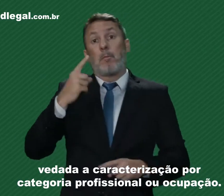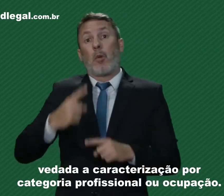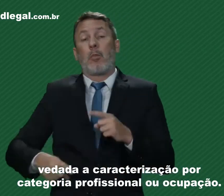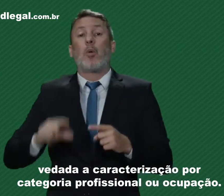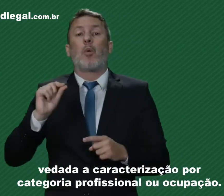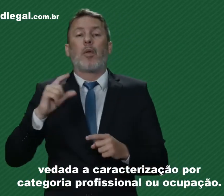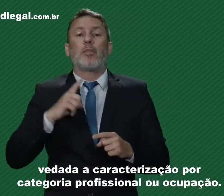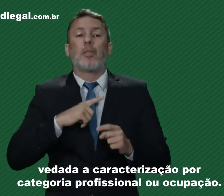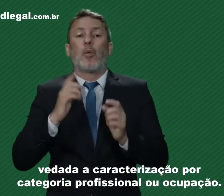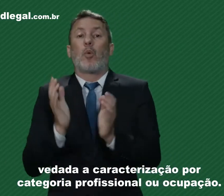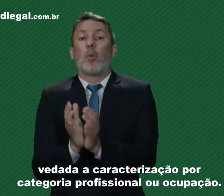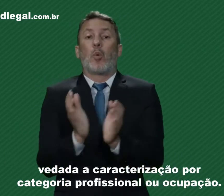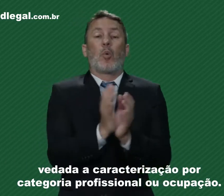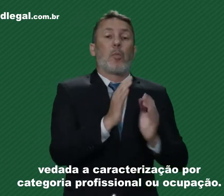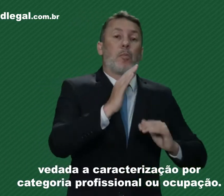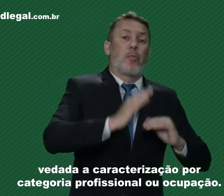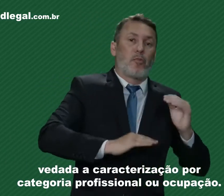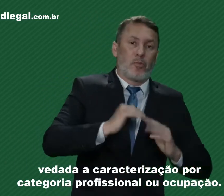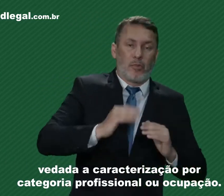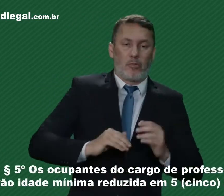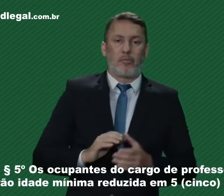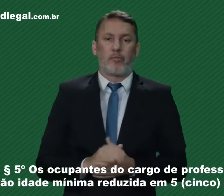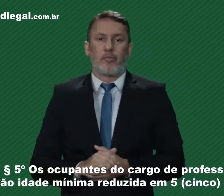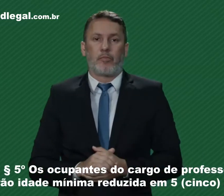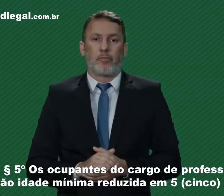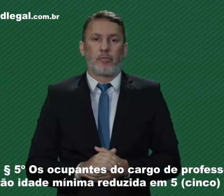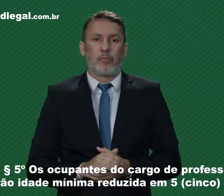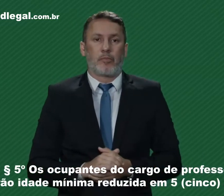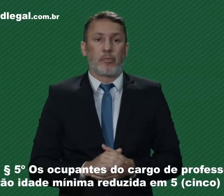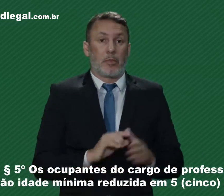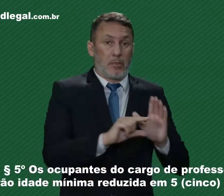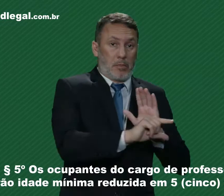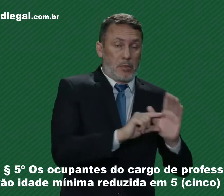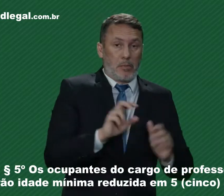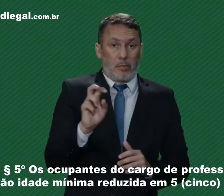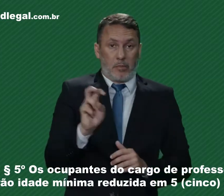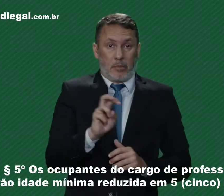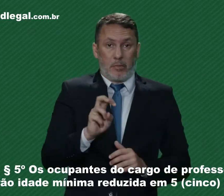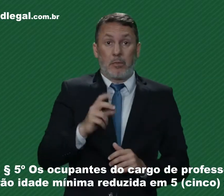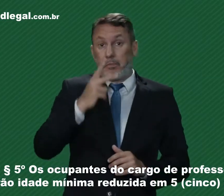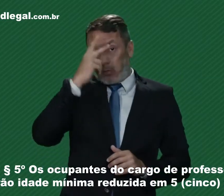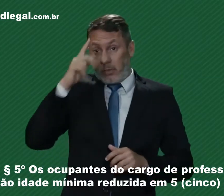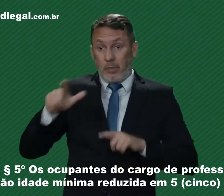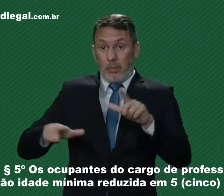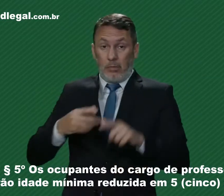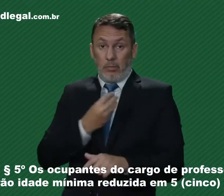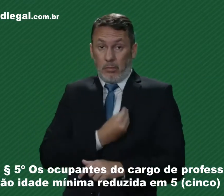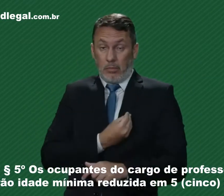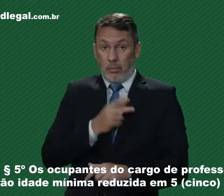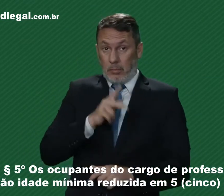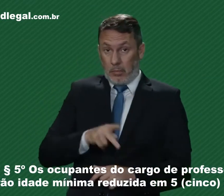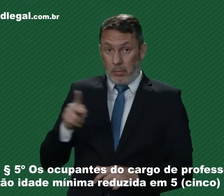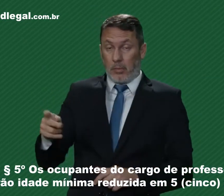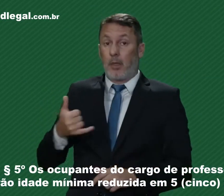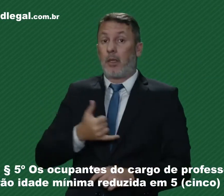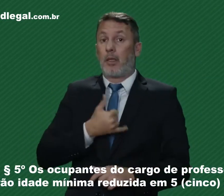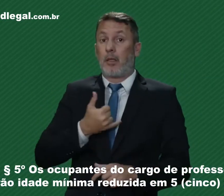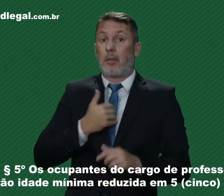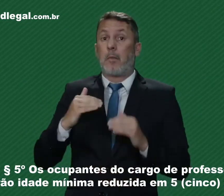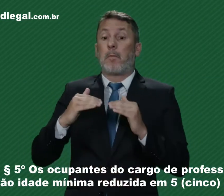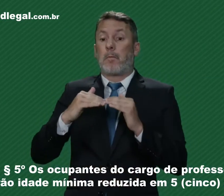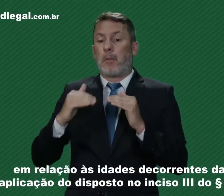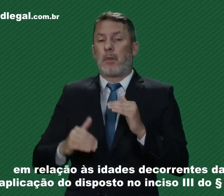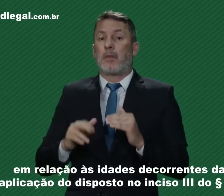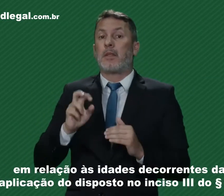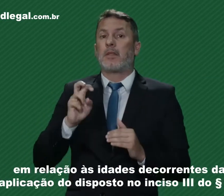por categoria profissional ou ocupação. Parágrafo 5º. Os ocupantes do cargo de professor terão idade mínima reduzida